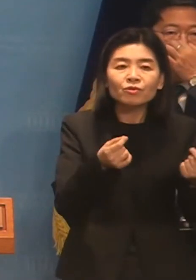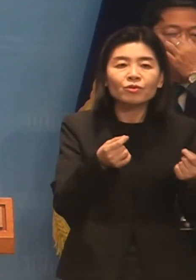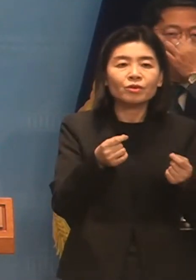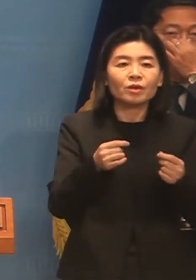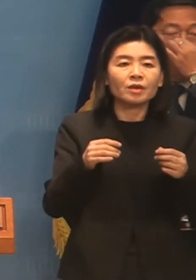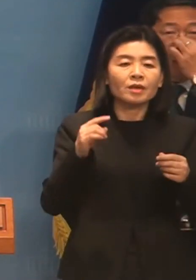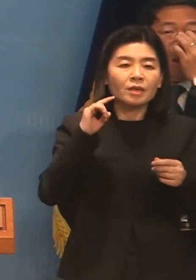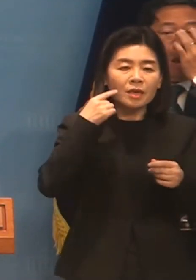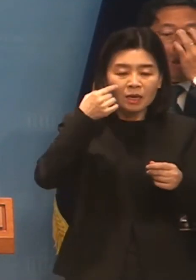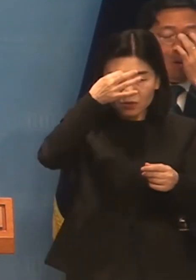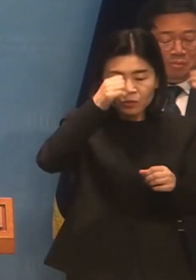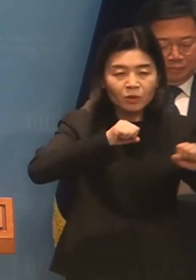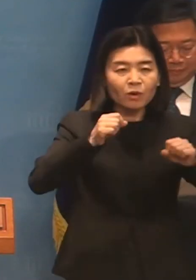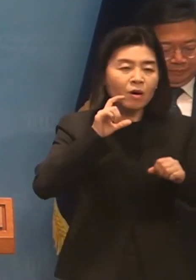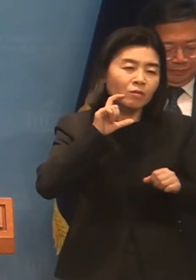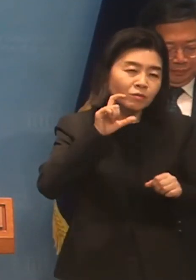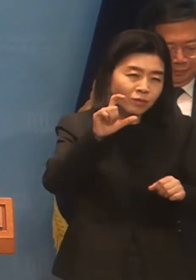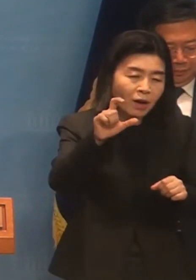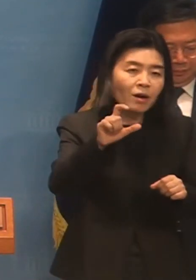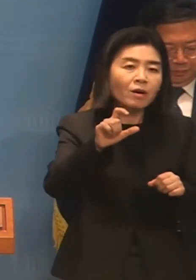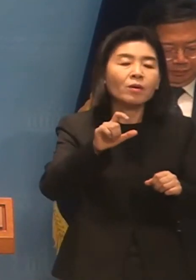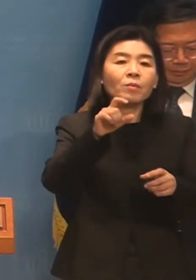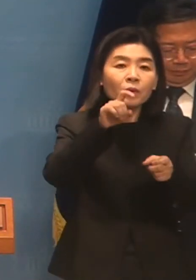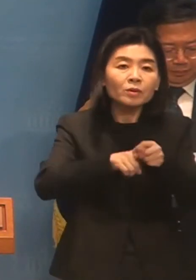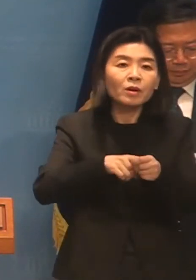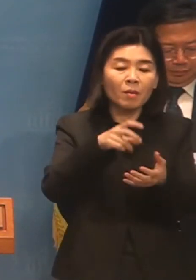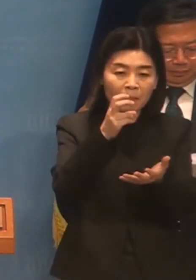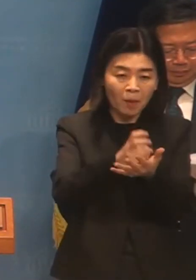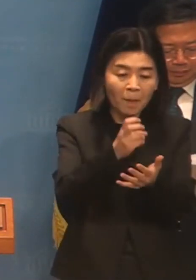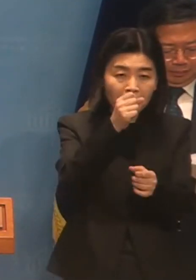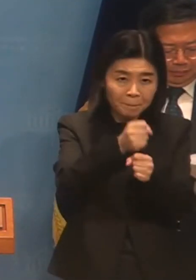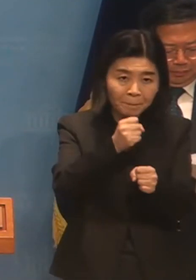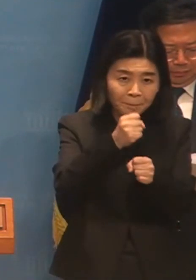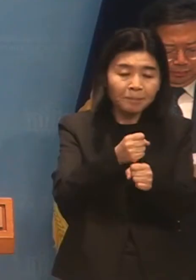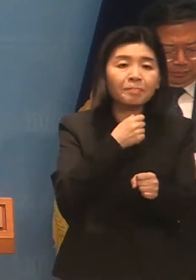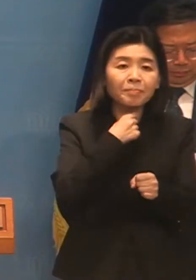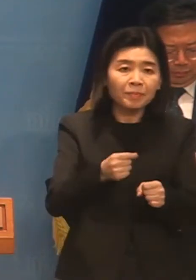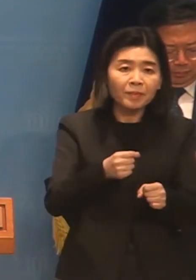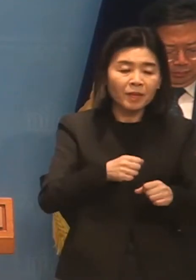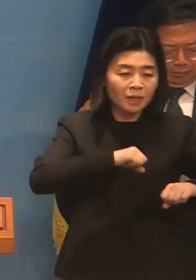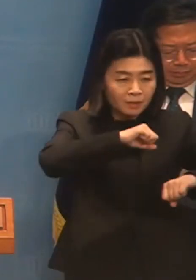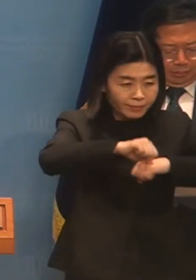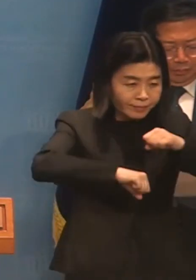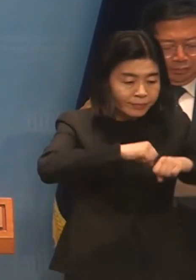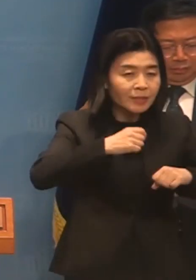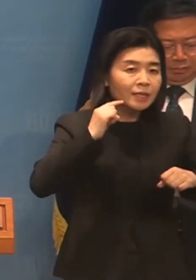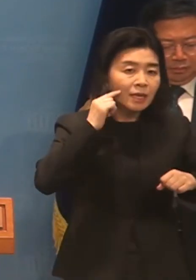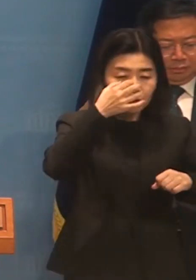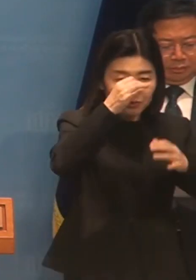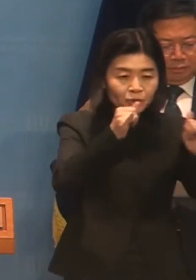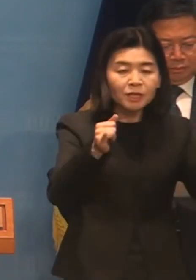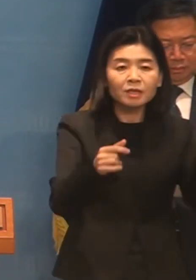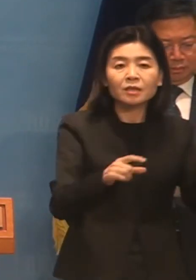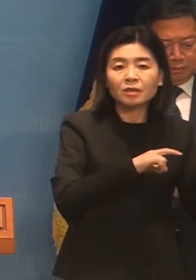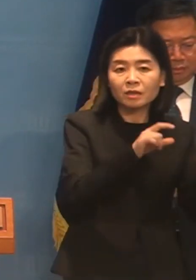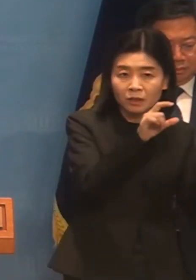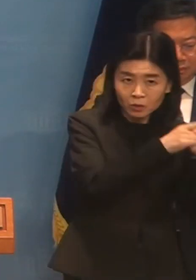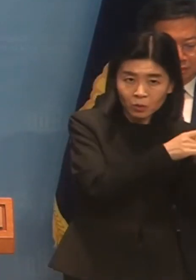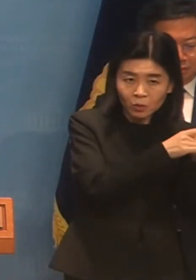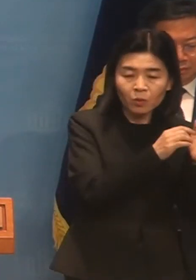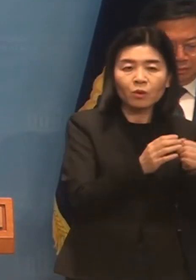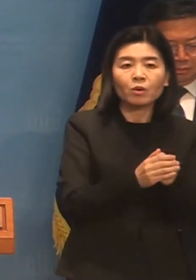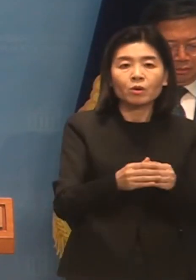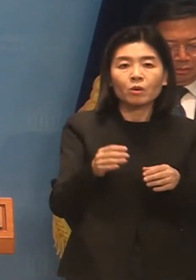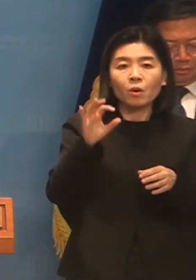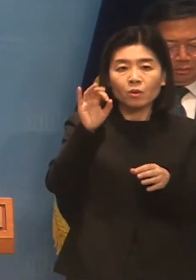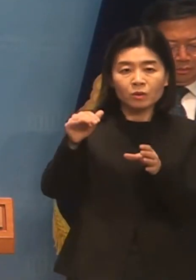가능한 예술 활동을 위한 제도 및 법규 마련이라는 대전제 아래 프리랜서 예술인 등록증 신설과 선결제 시스템